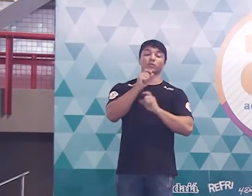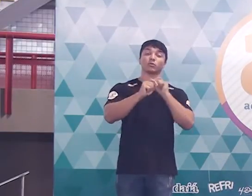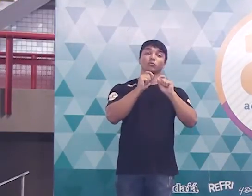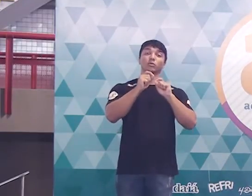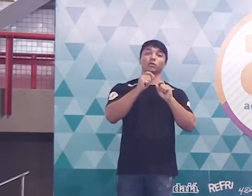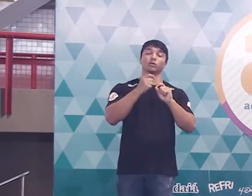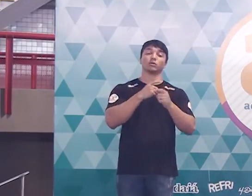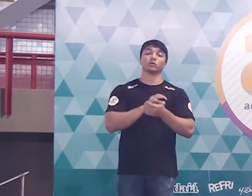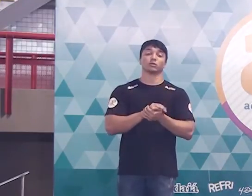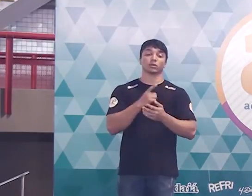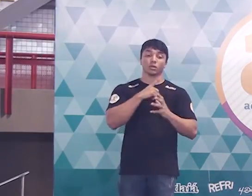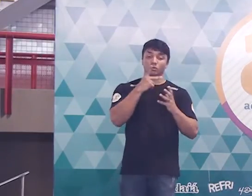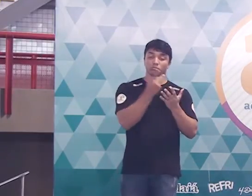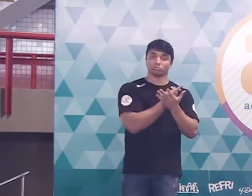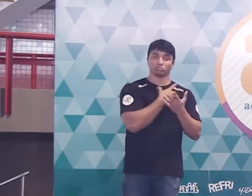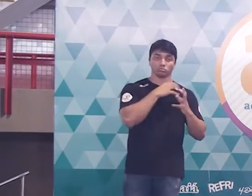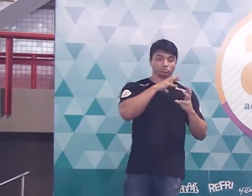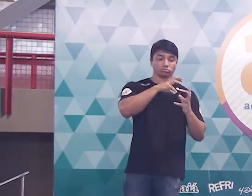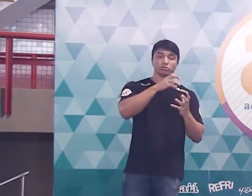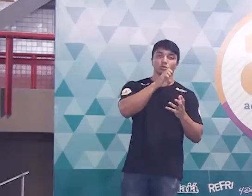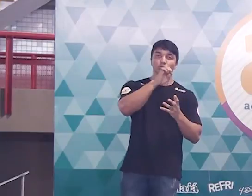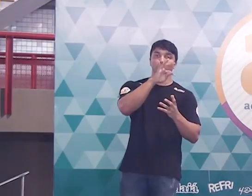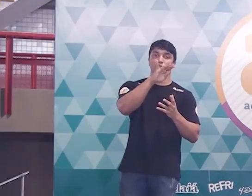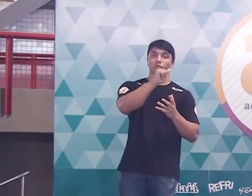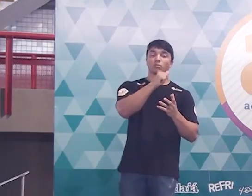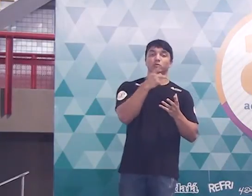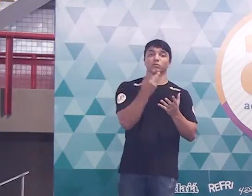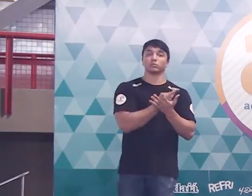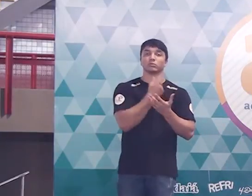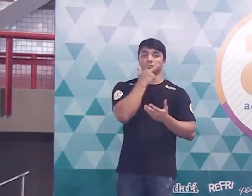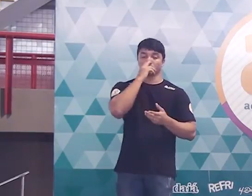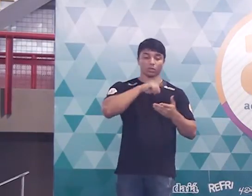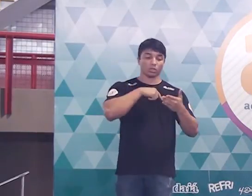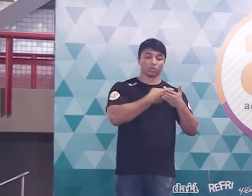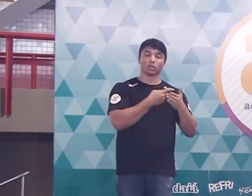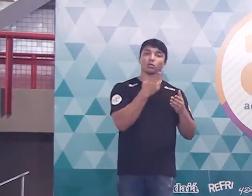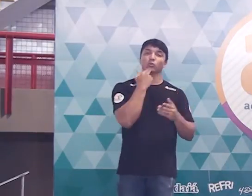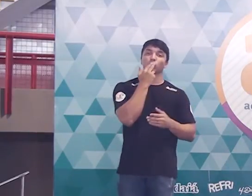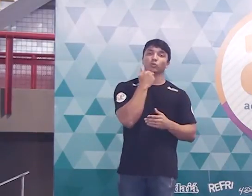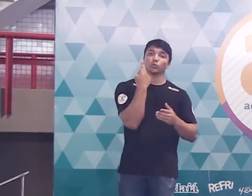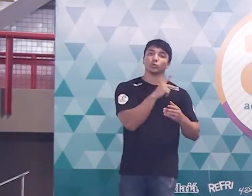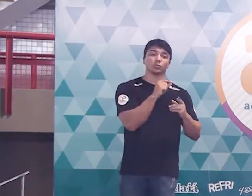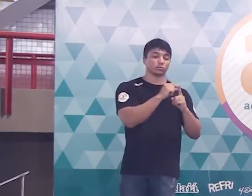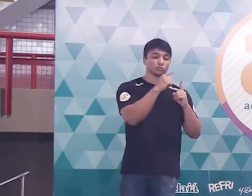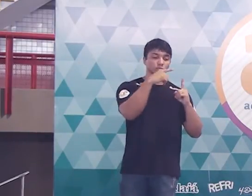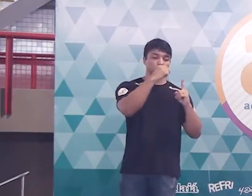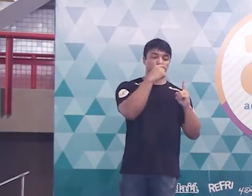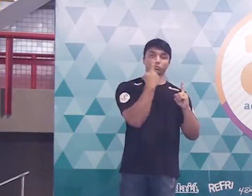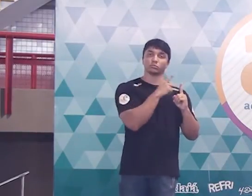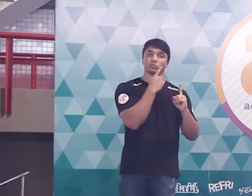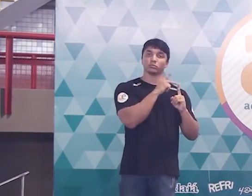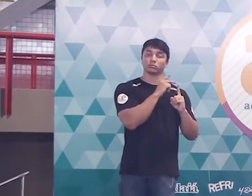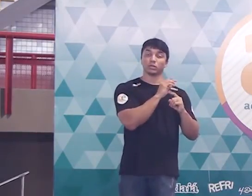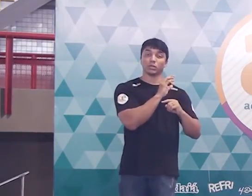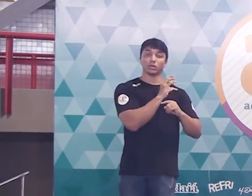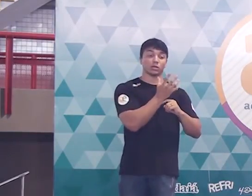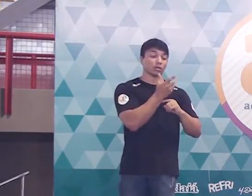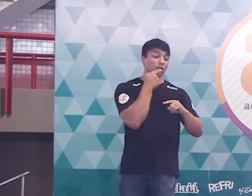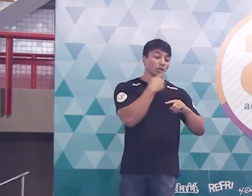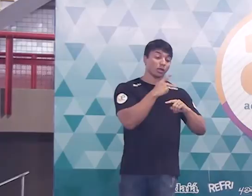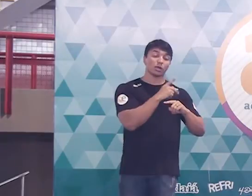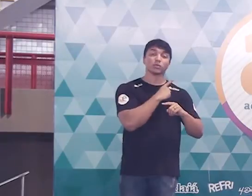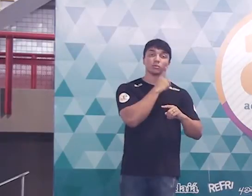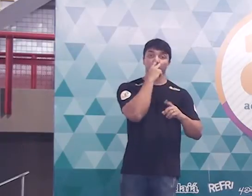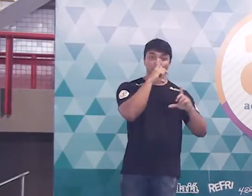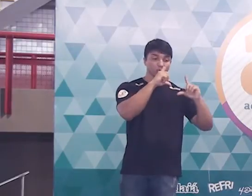o quê? Consequentemente, a qualidade nutricional das plantas. Porque com o aquecimento global, as